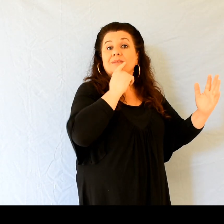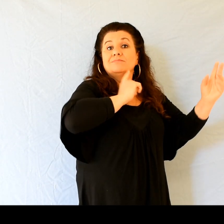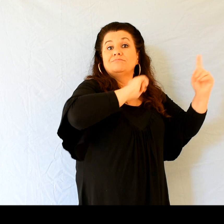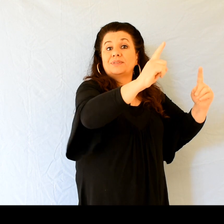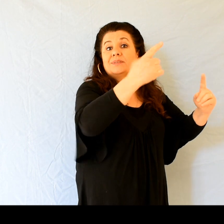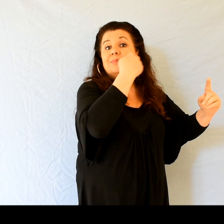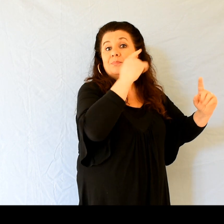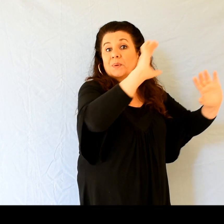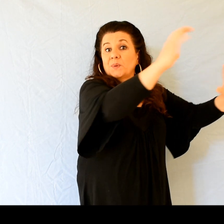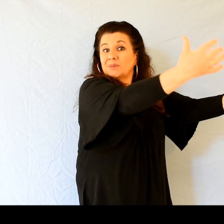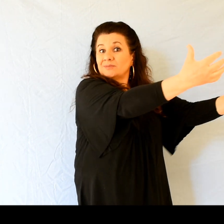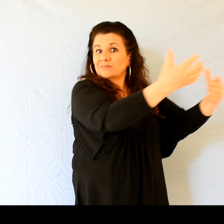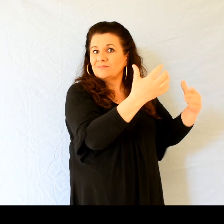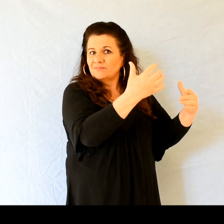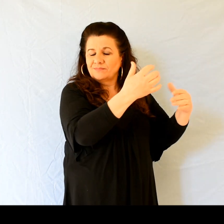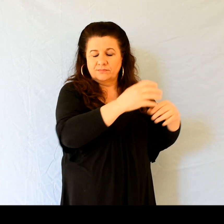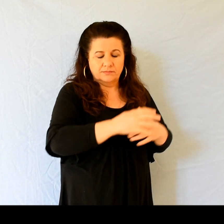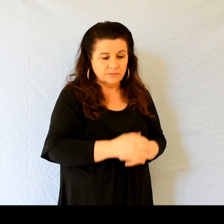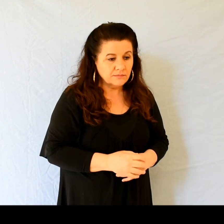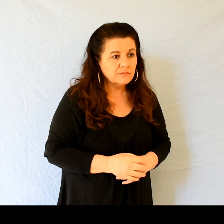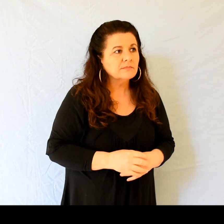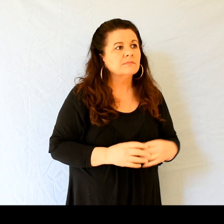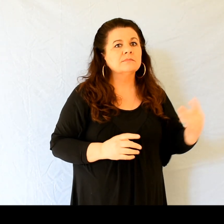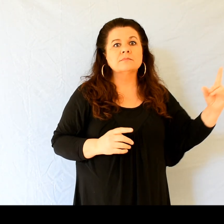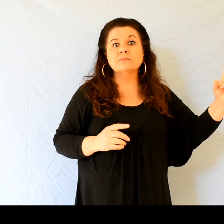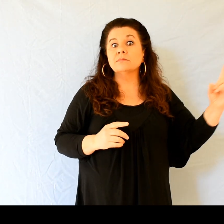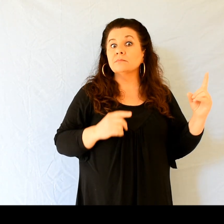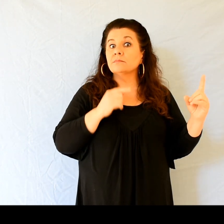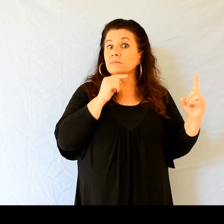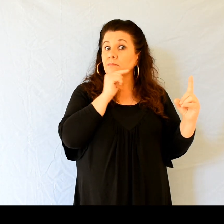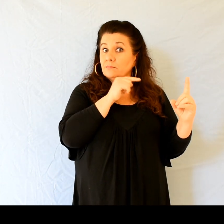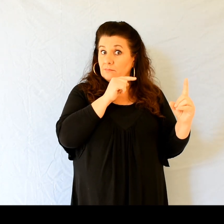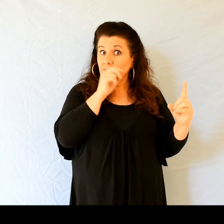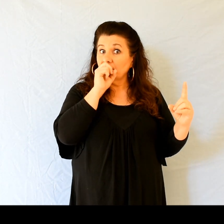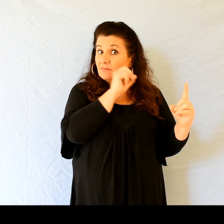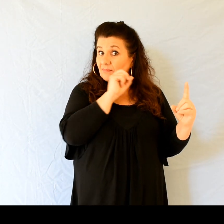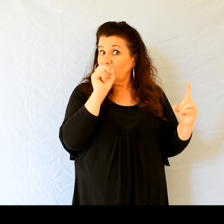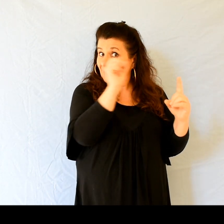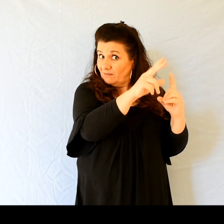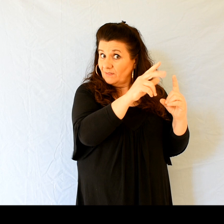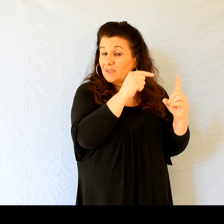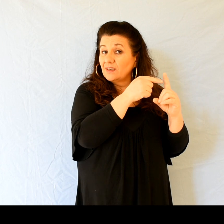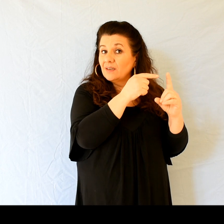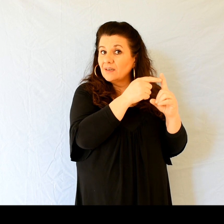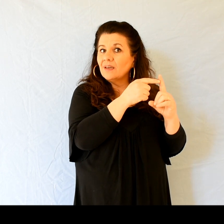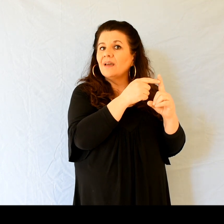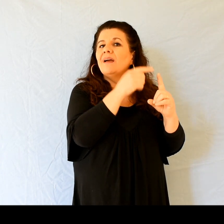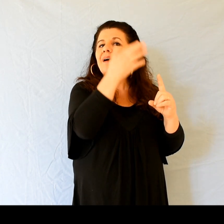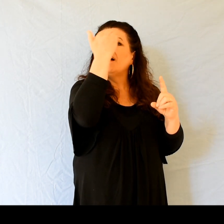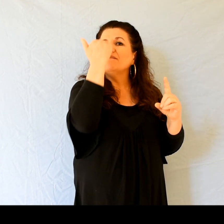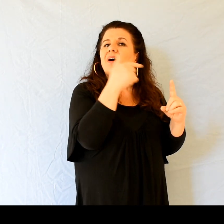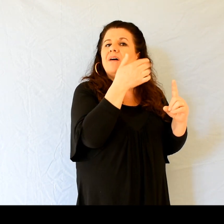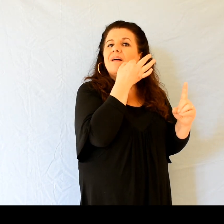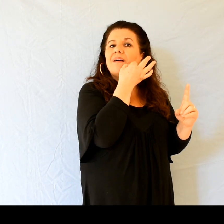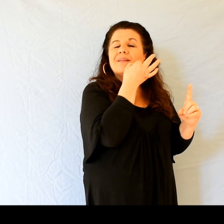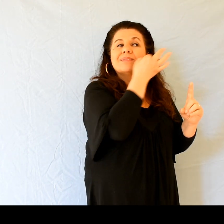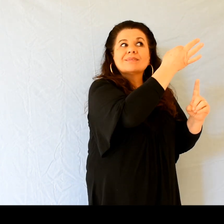Or, celui qui le livrait leur avait donné un signe convenu.